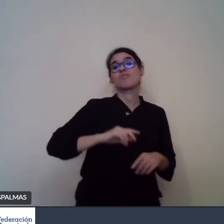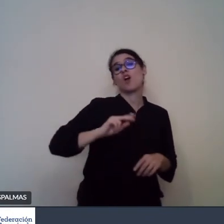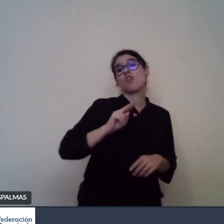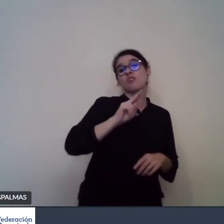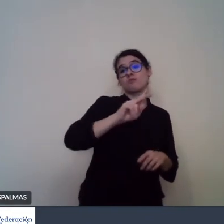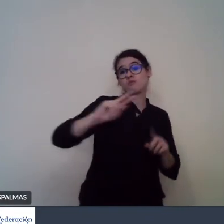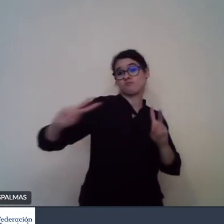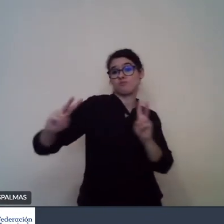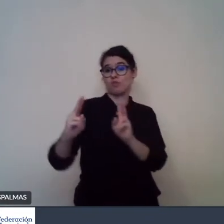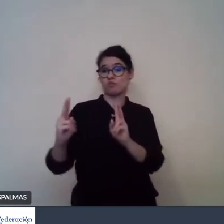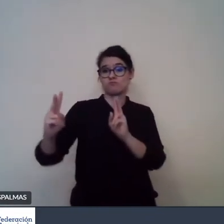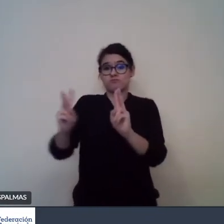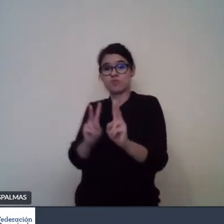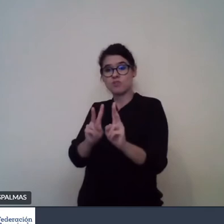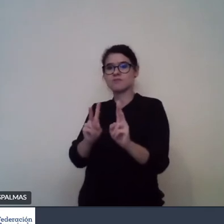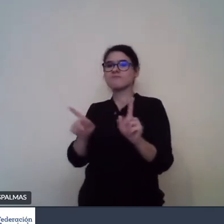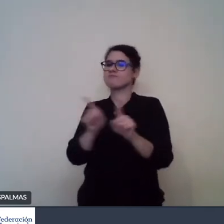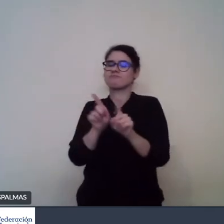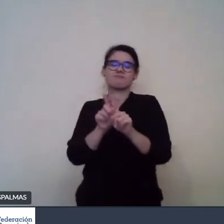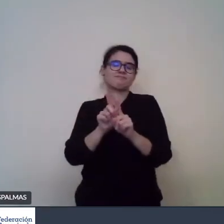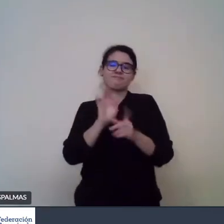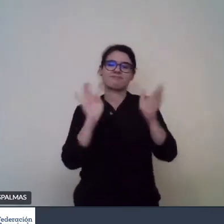pequeño y a partir de ahí es una continuación clara de gasto.